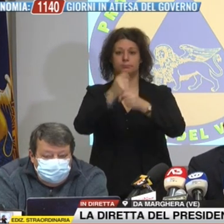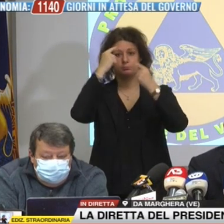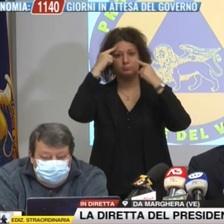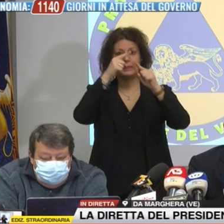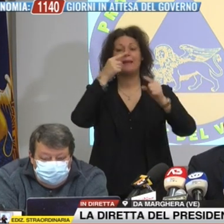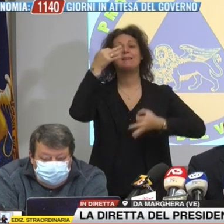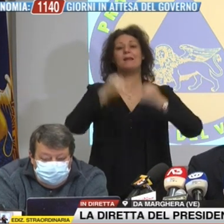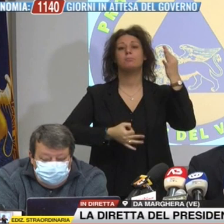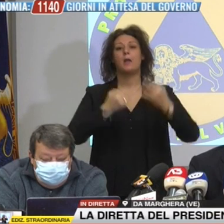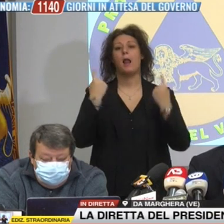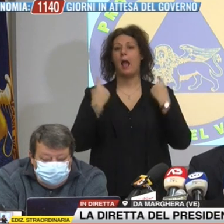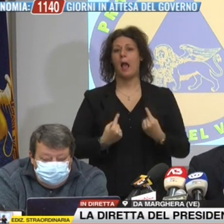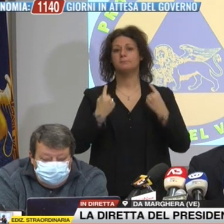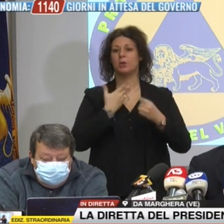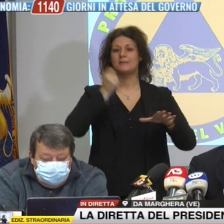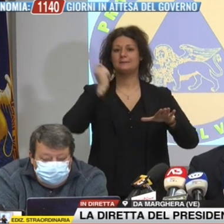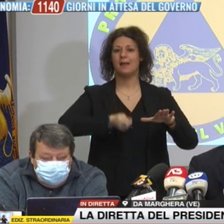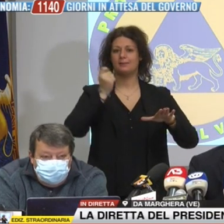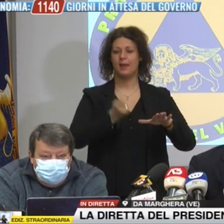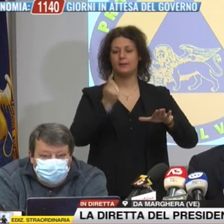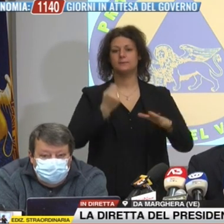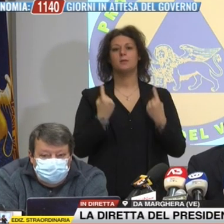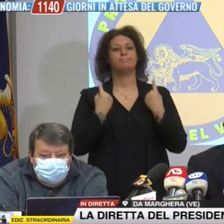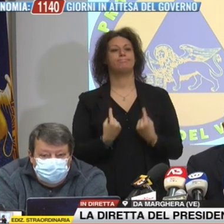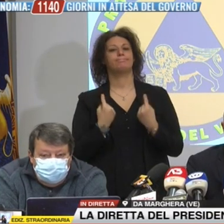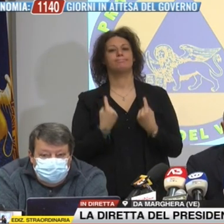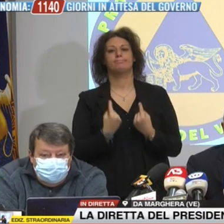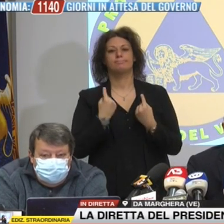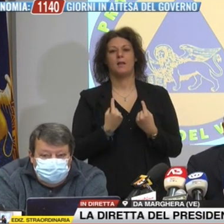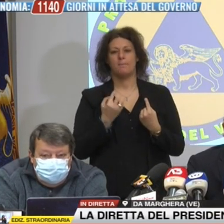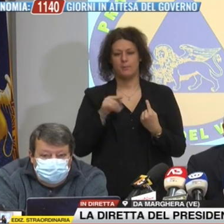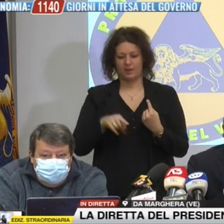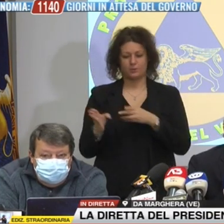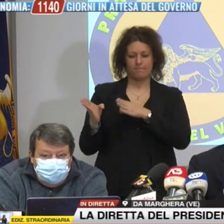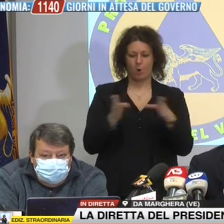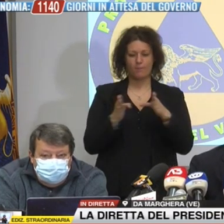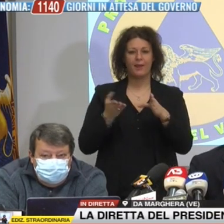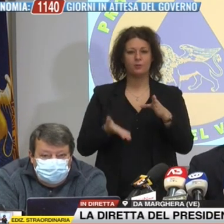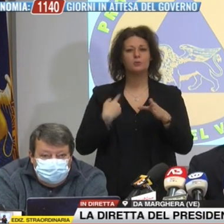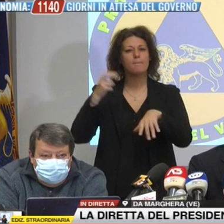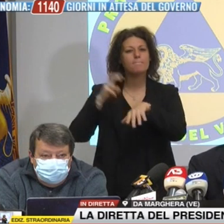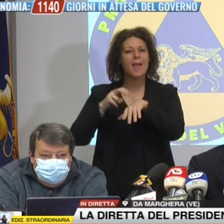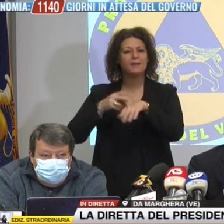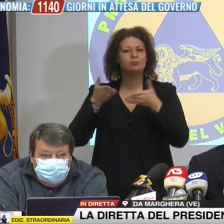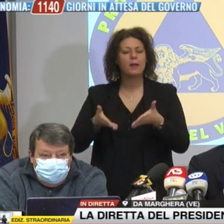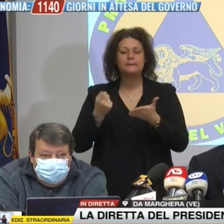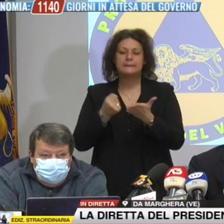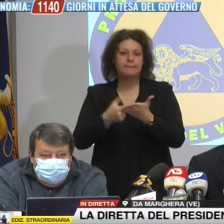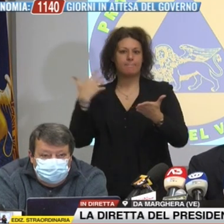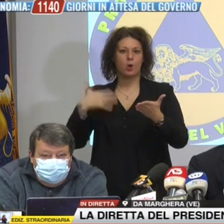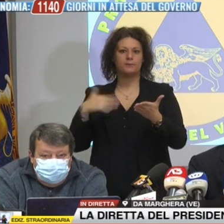attendere sentenze o altro, in un momento nel quale i medici sono, come si può dire, linfa vitale per la nostra